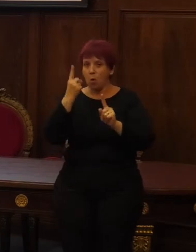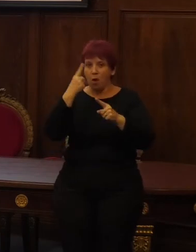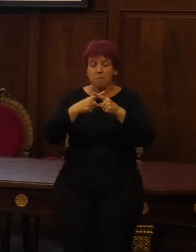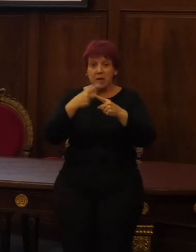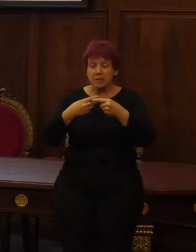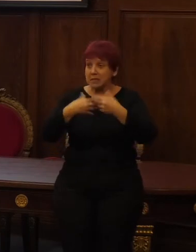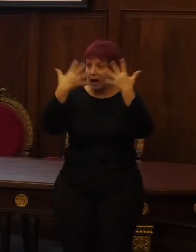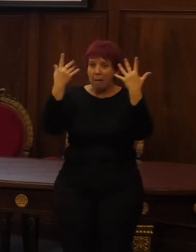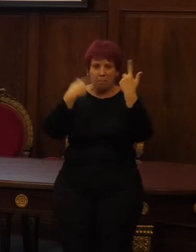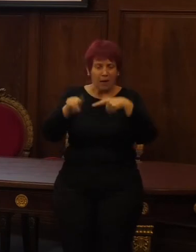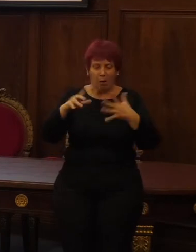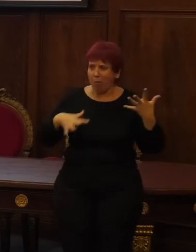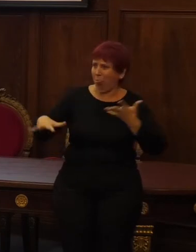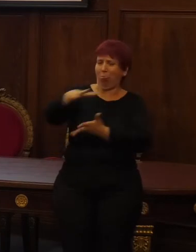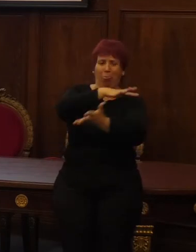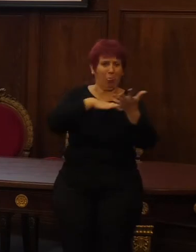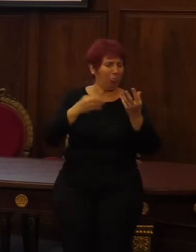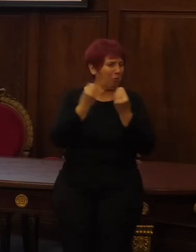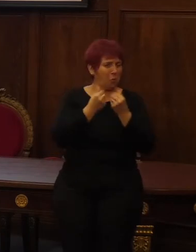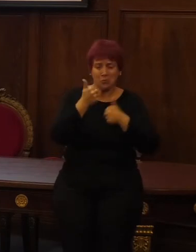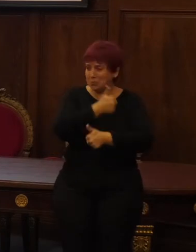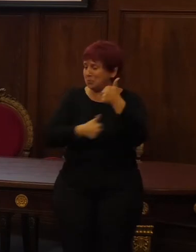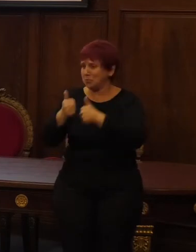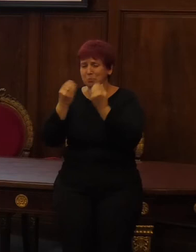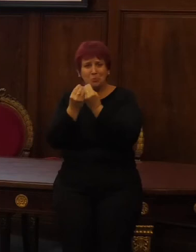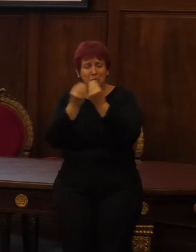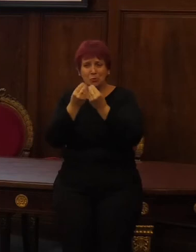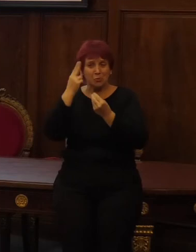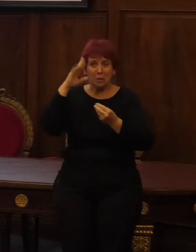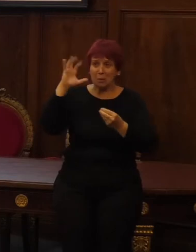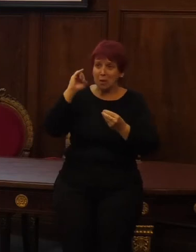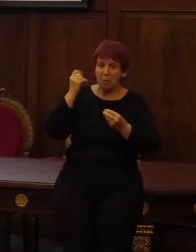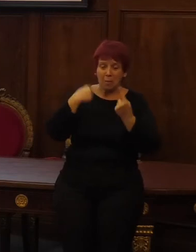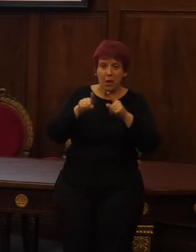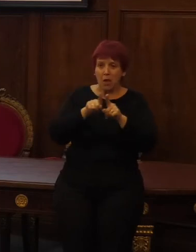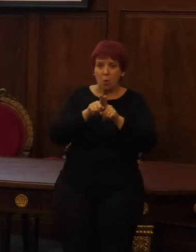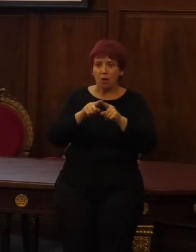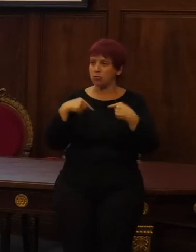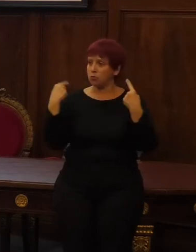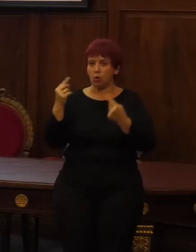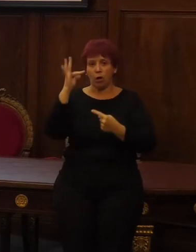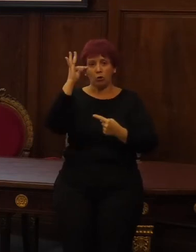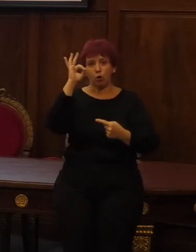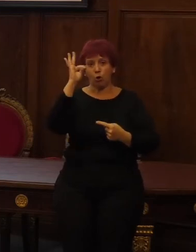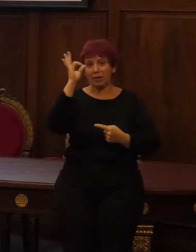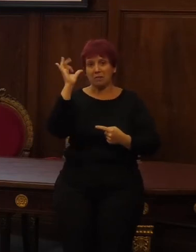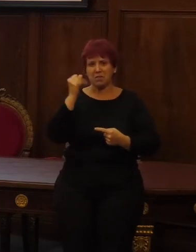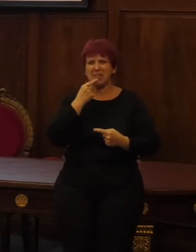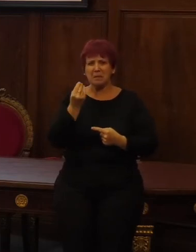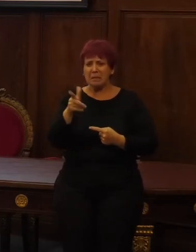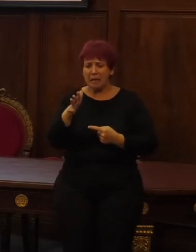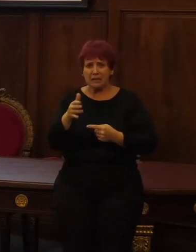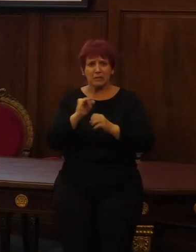caótica. En medio de esos recuerdos y de una manera casi religiosa, erigimos tótems,